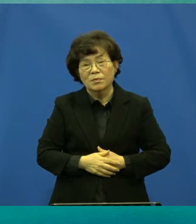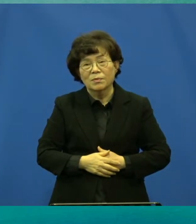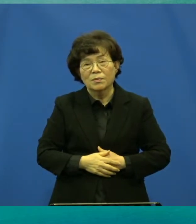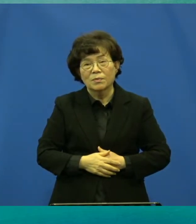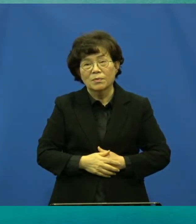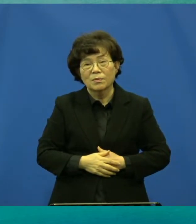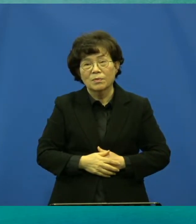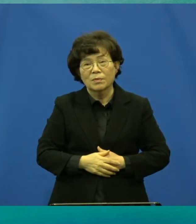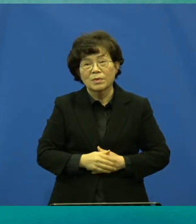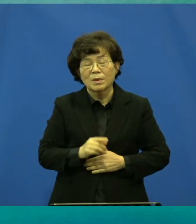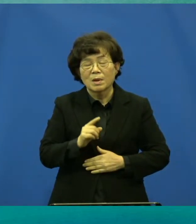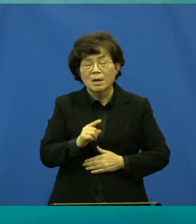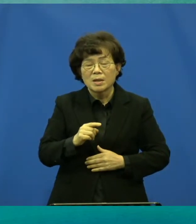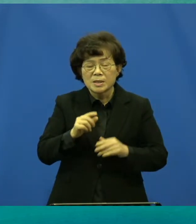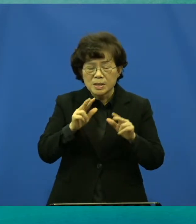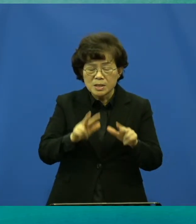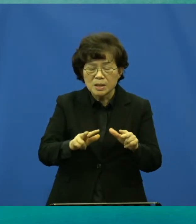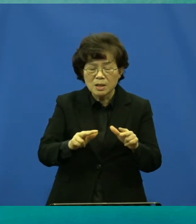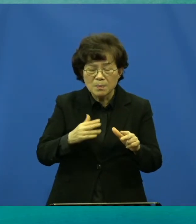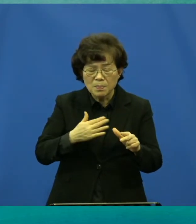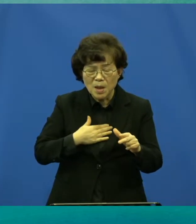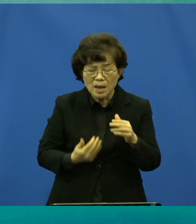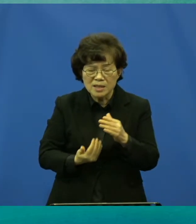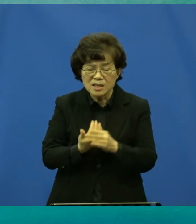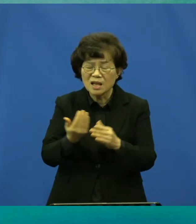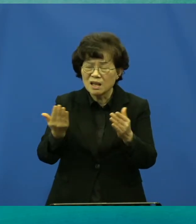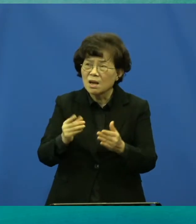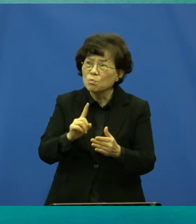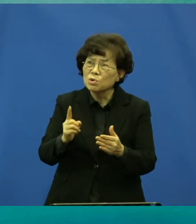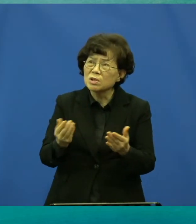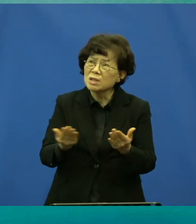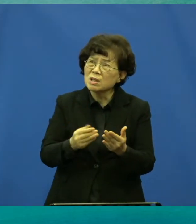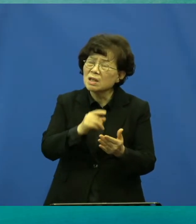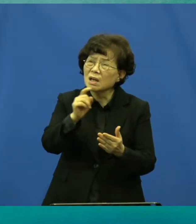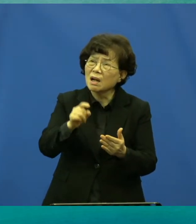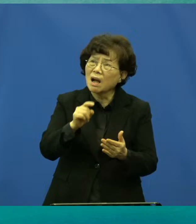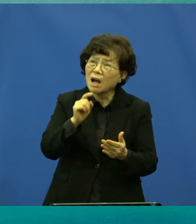이게 뭐지? 지금 나에게 일어난 일이 지금 도대체 무슨 일이지?